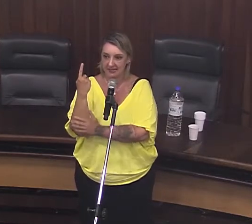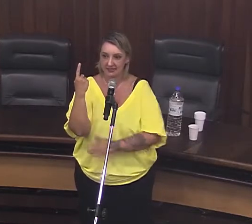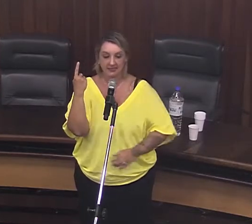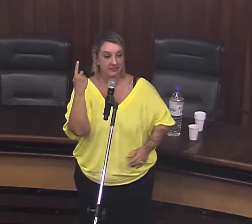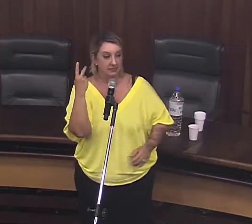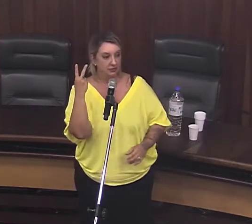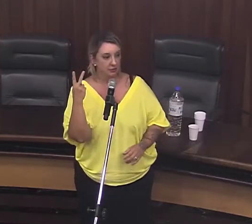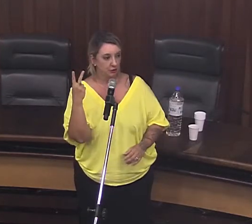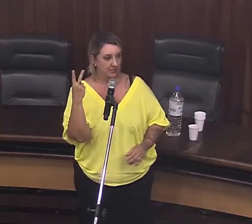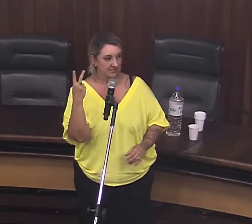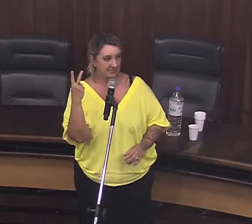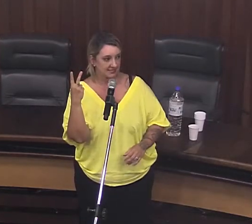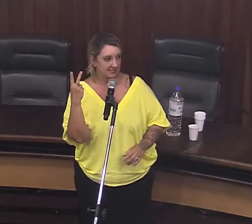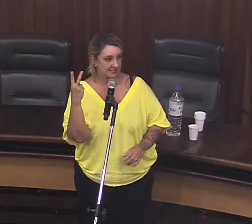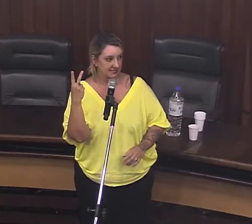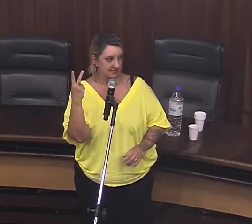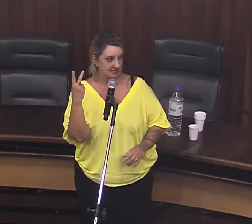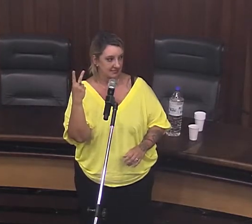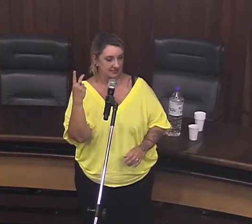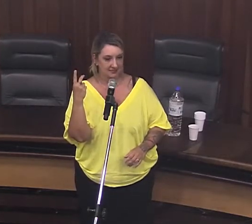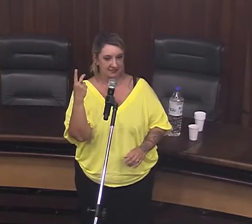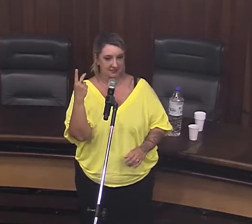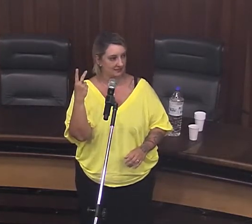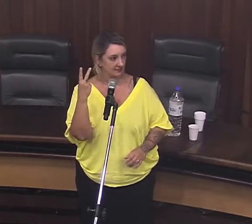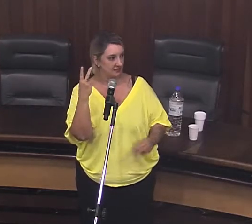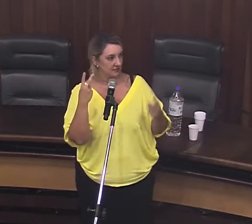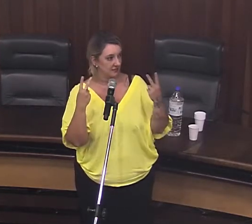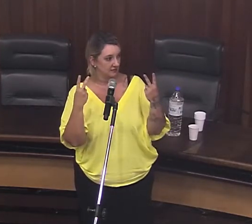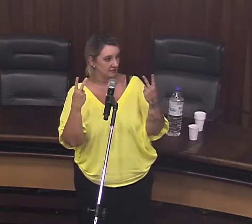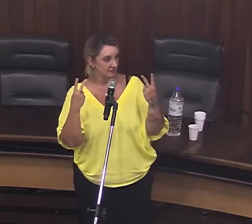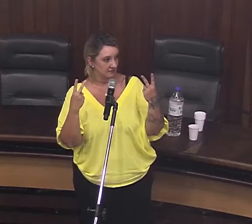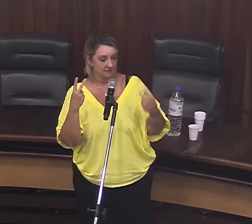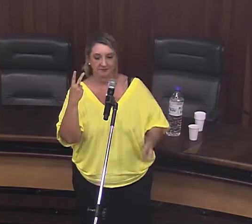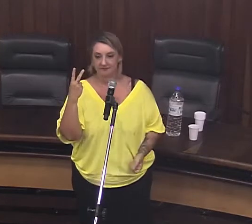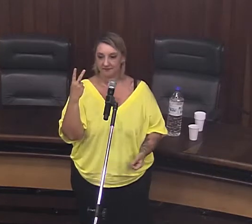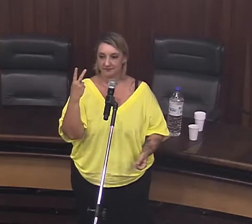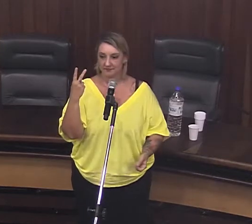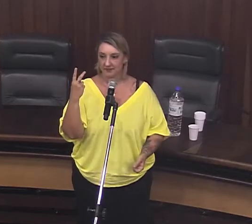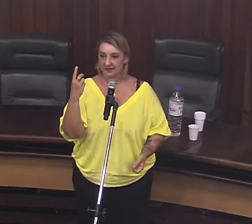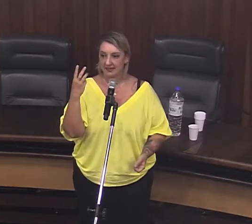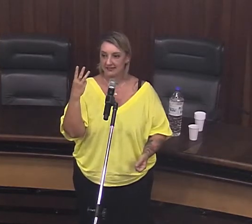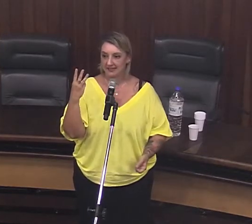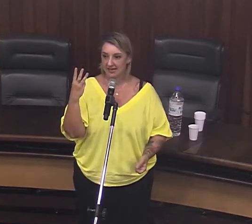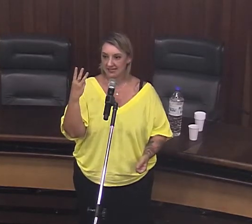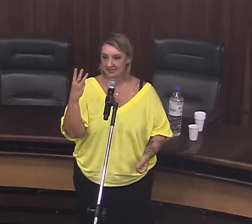2. 3,